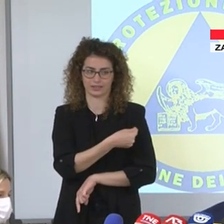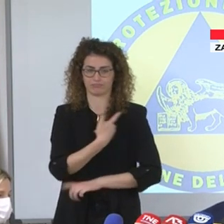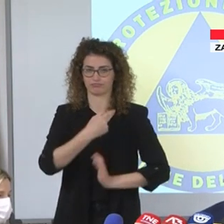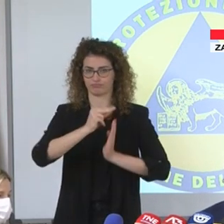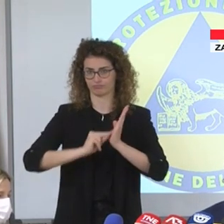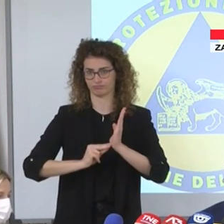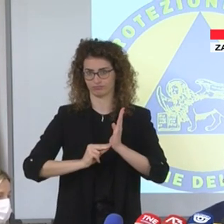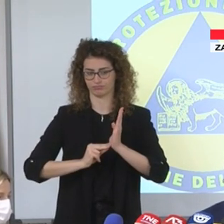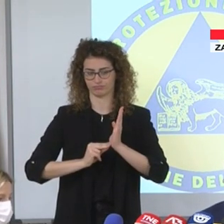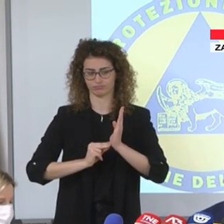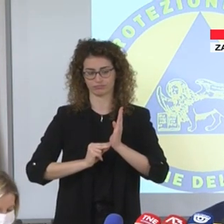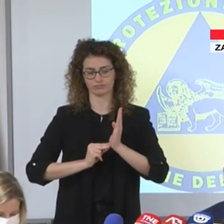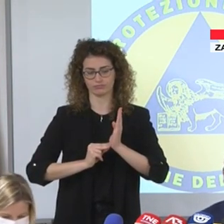prenotato,